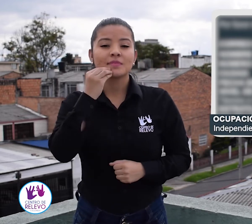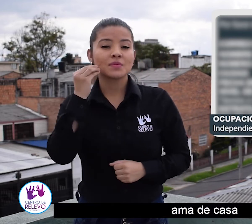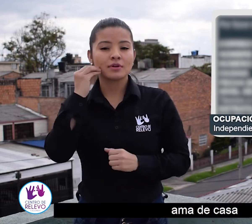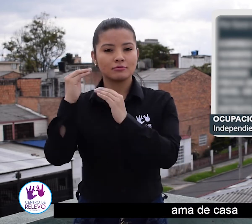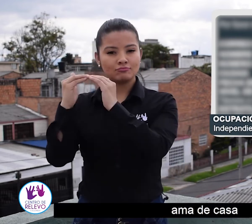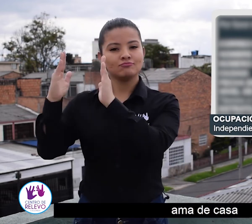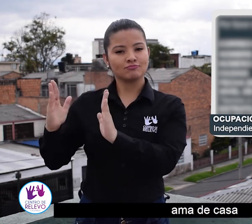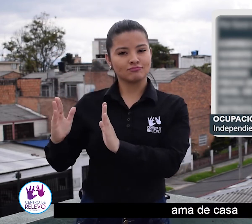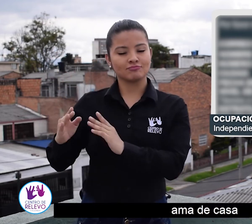ama de casa